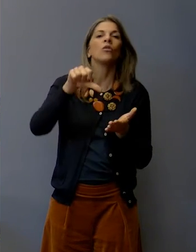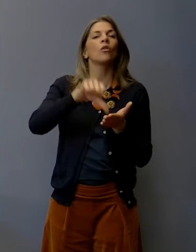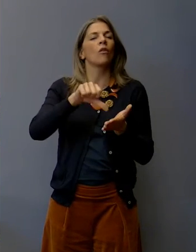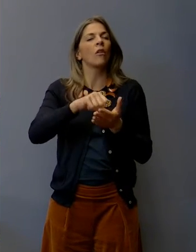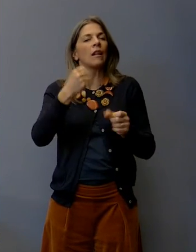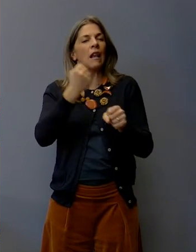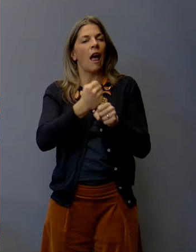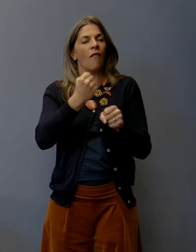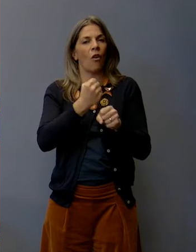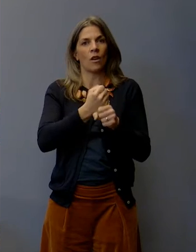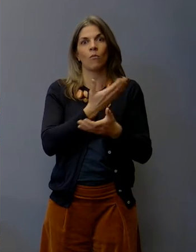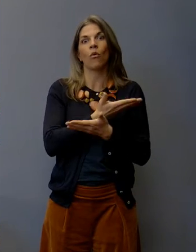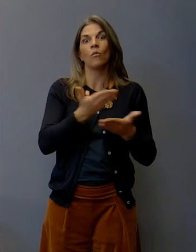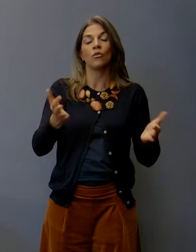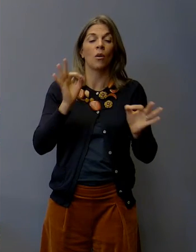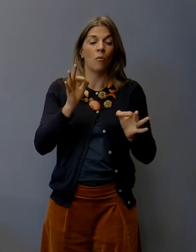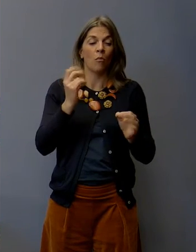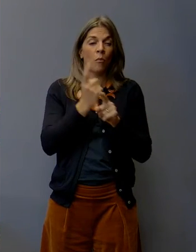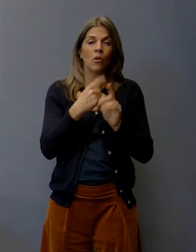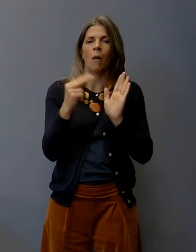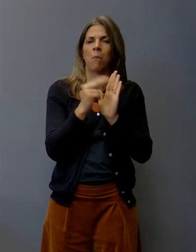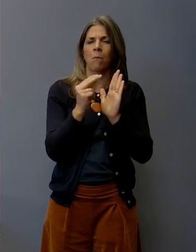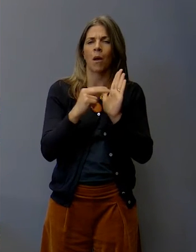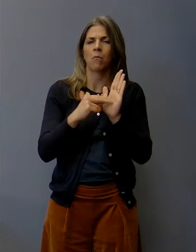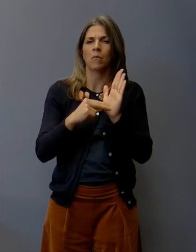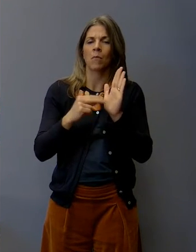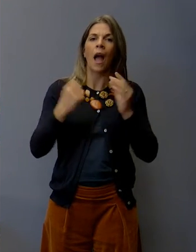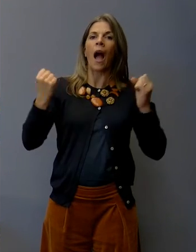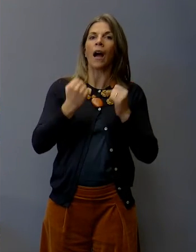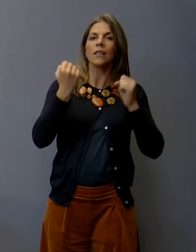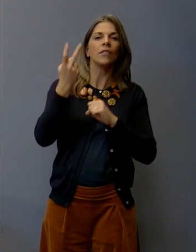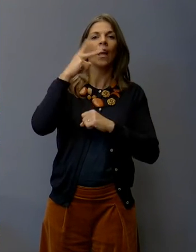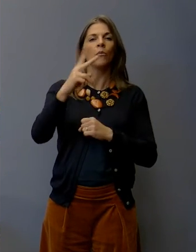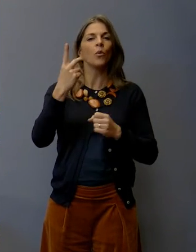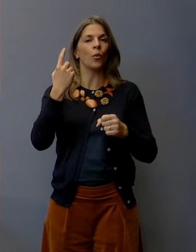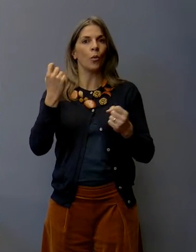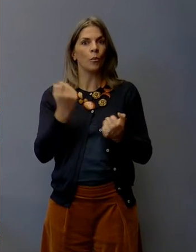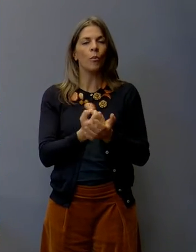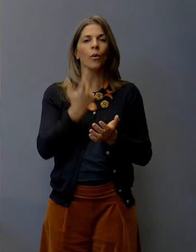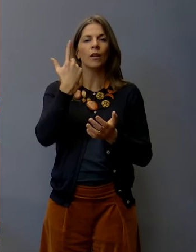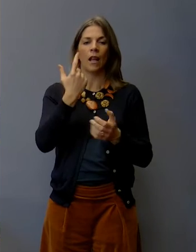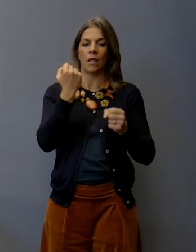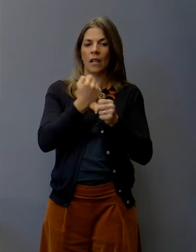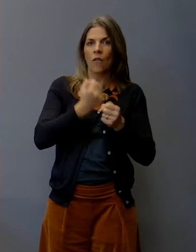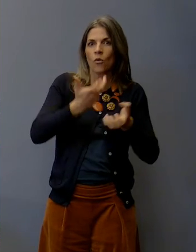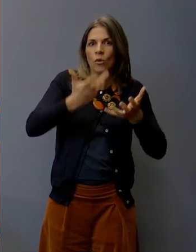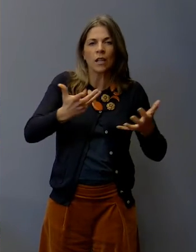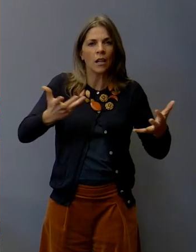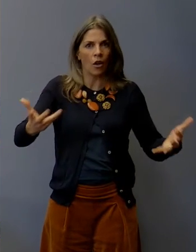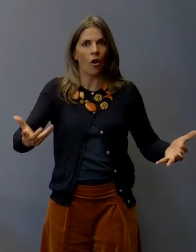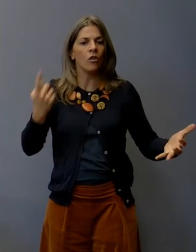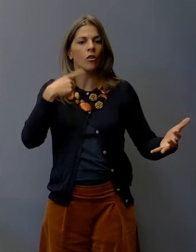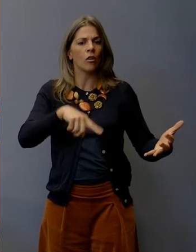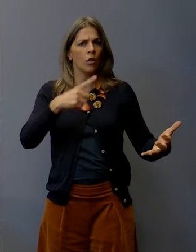interventi più importanti rispetto al futuro alla progettazione dei lavori sul territorio e per questo che lo abbiamo ricordato avete